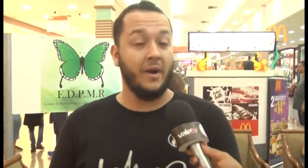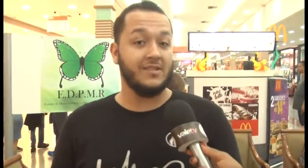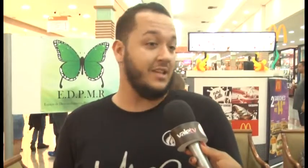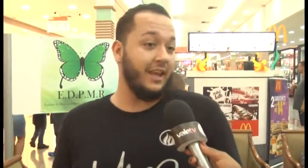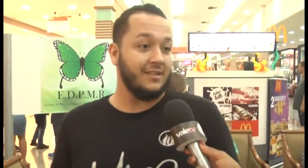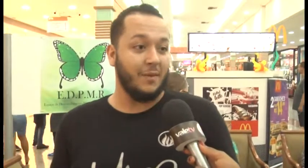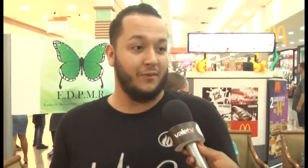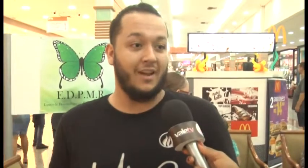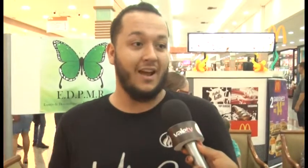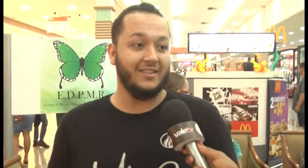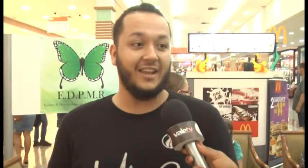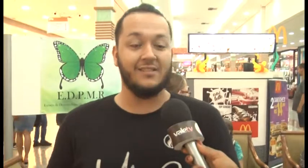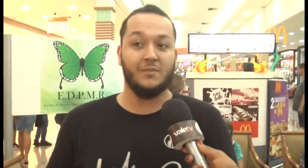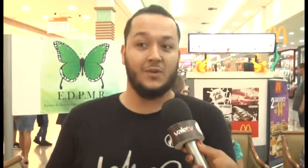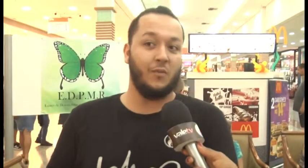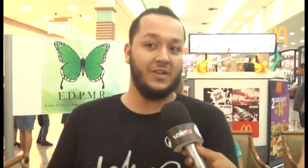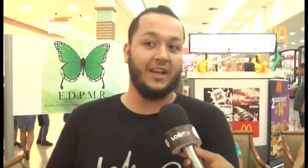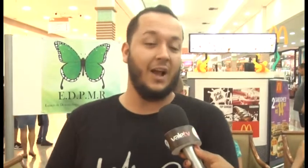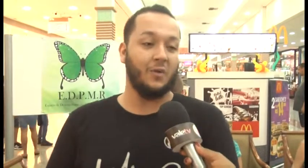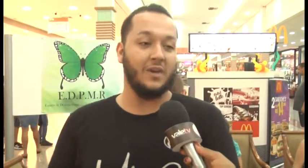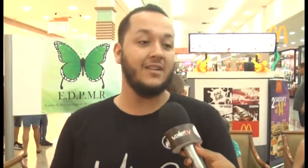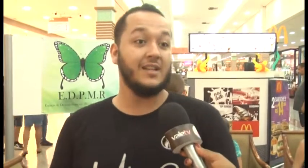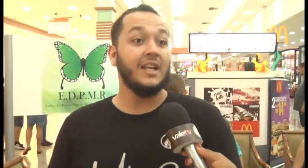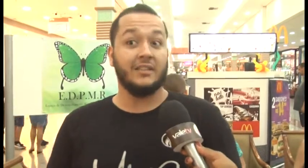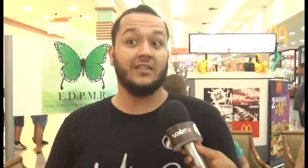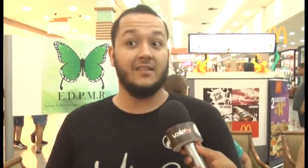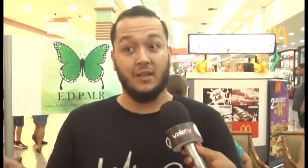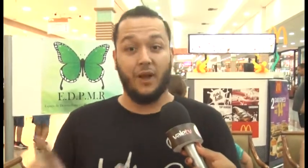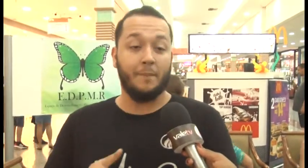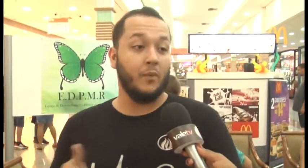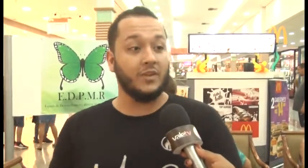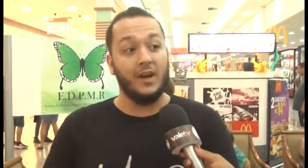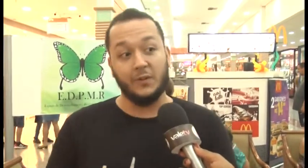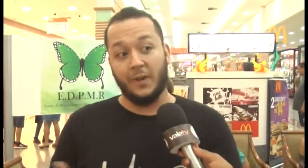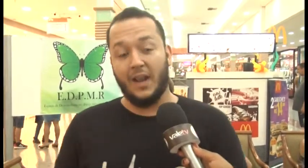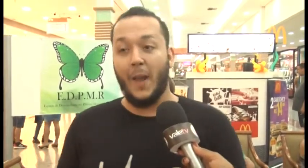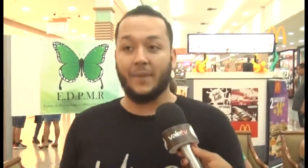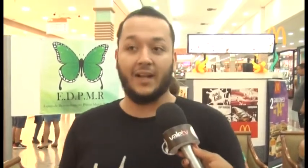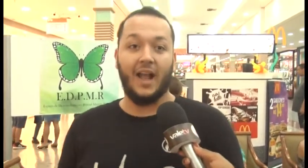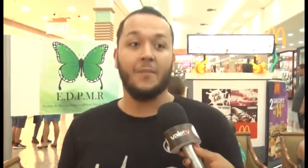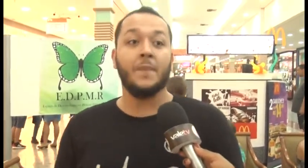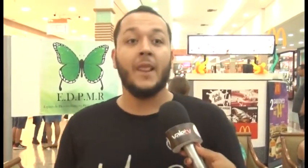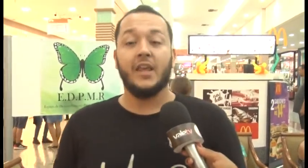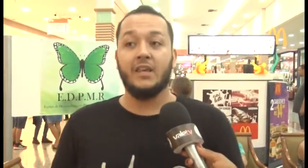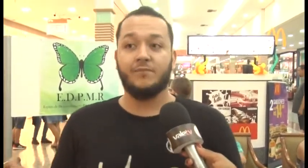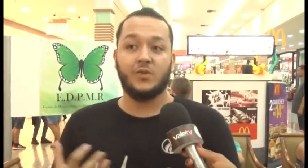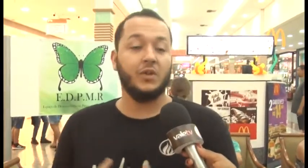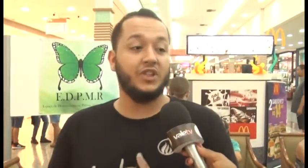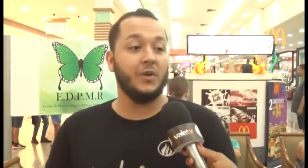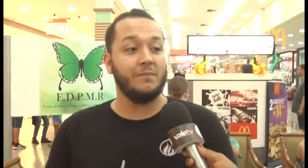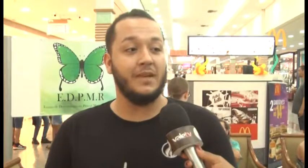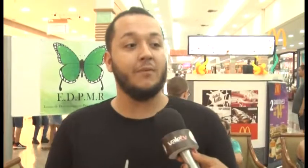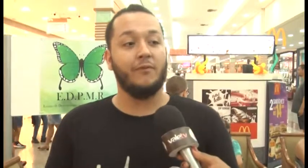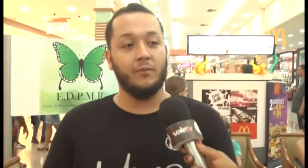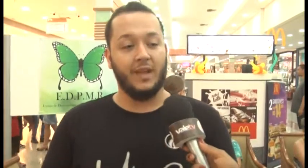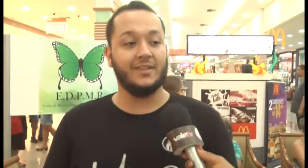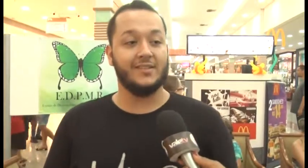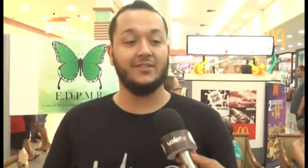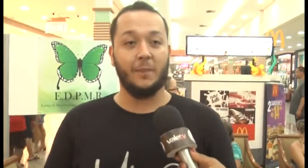comércio, e ninguém sabe falar, ninguém sabe se comunicar com eles, tanto que eles têm que ficar apontando para lá, para cá, e surgiu em mim uma vontade de